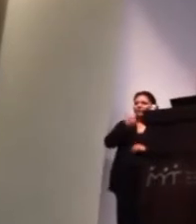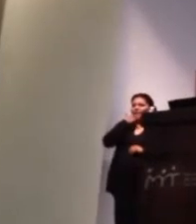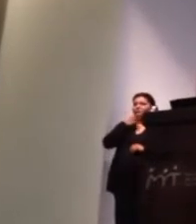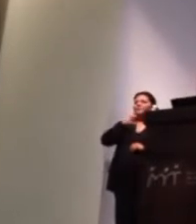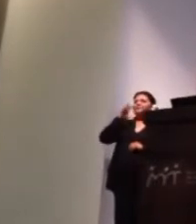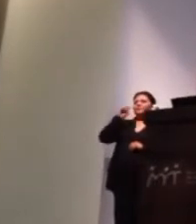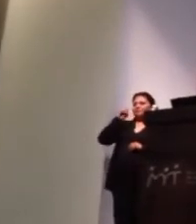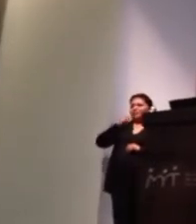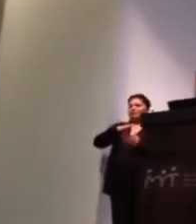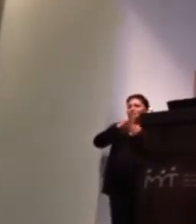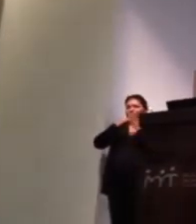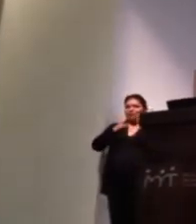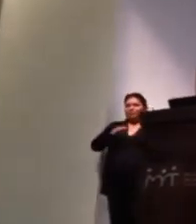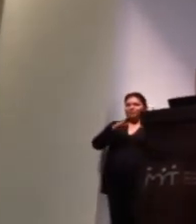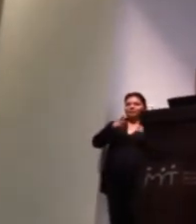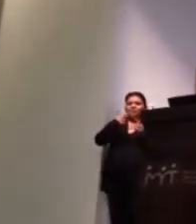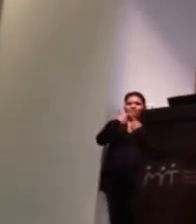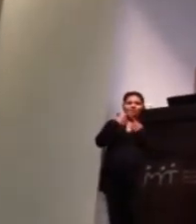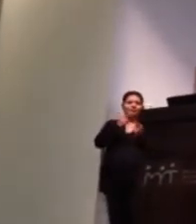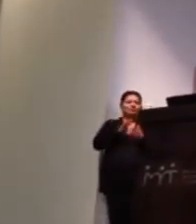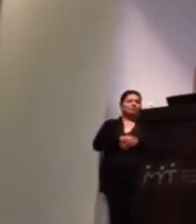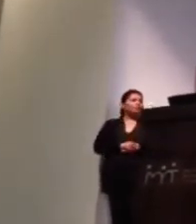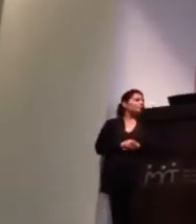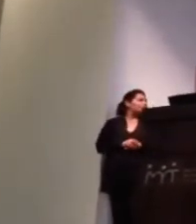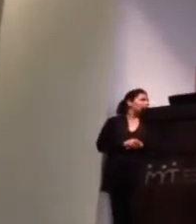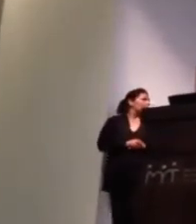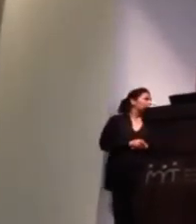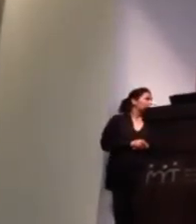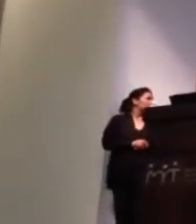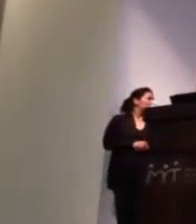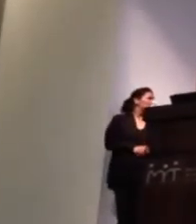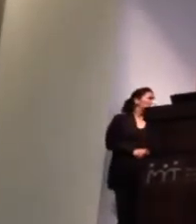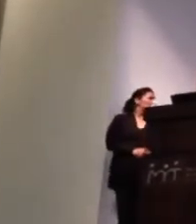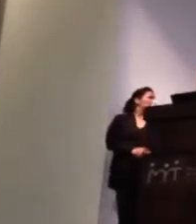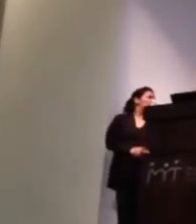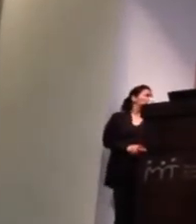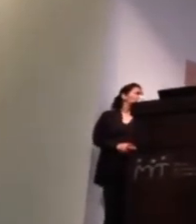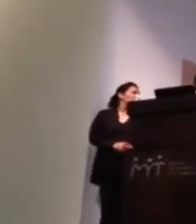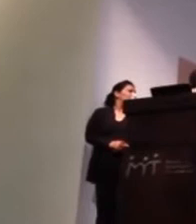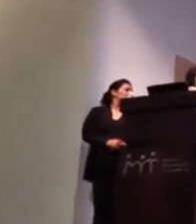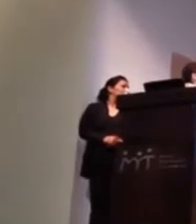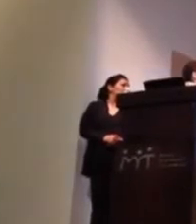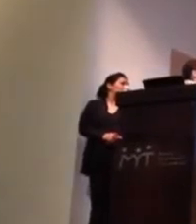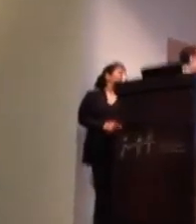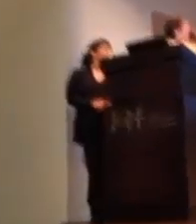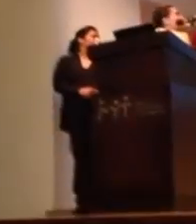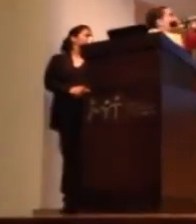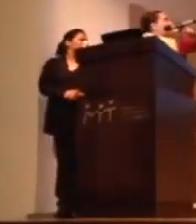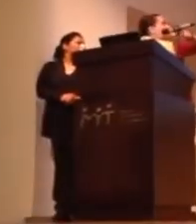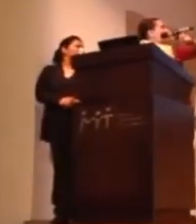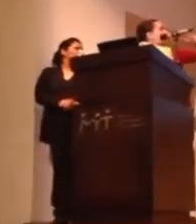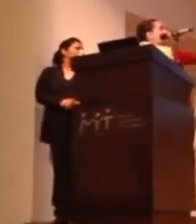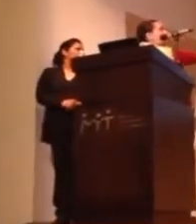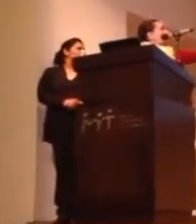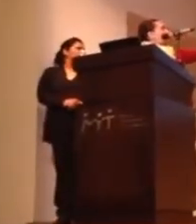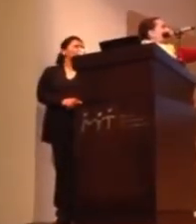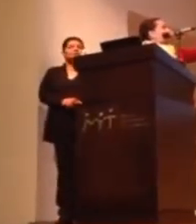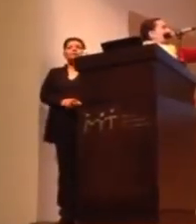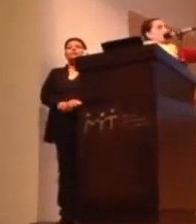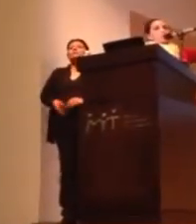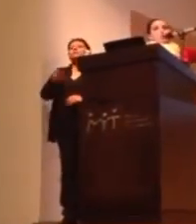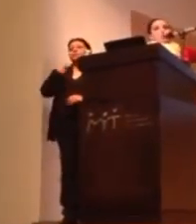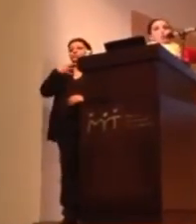Descendente positivo, ¿ok? Si tienen un TDAH DP, que es una